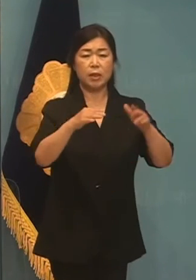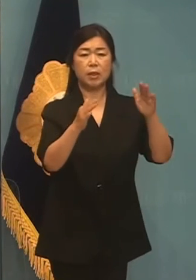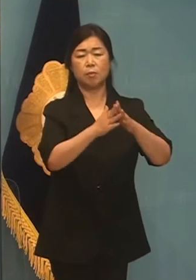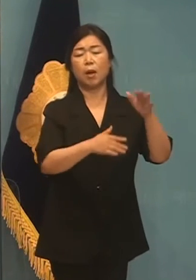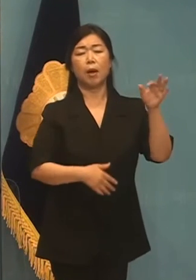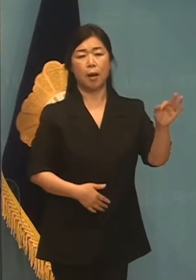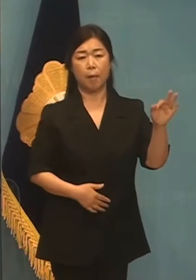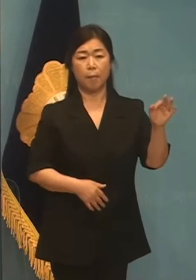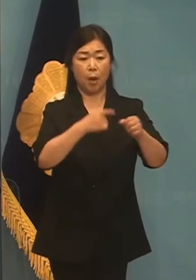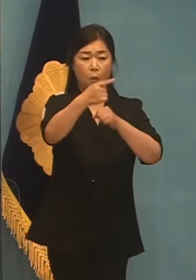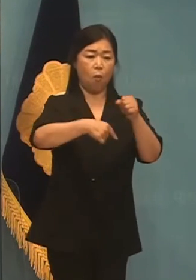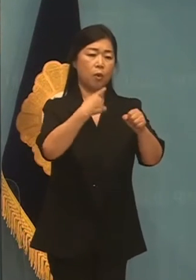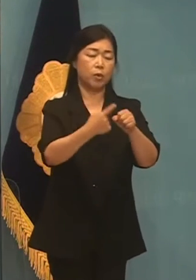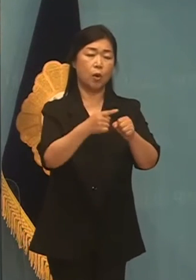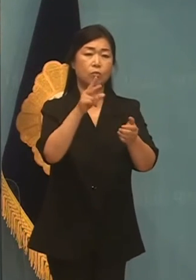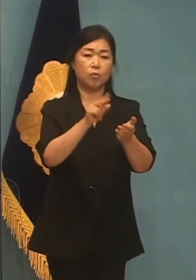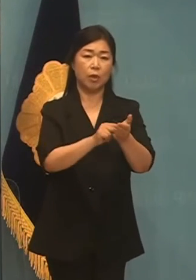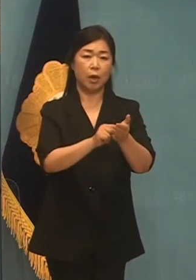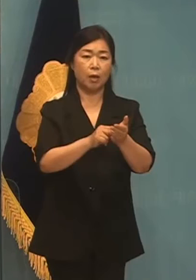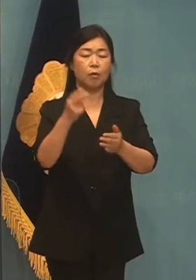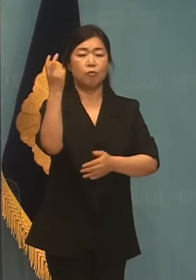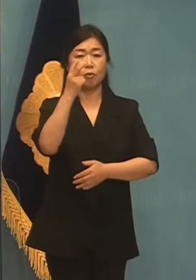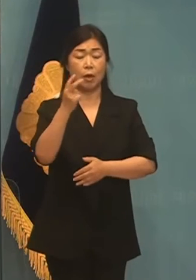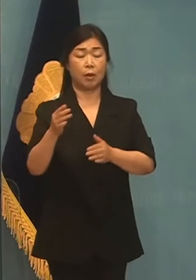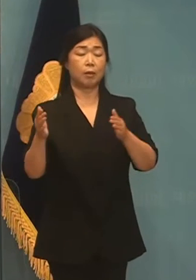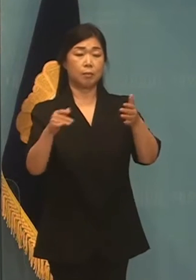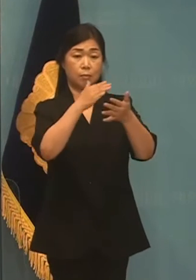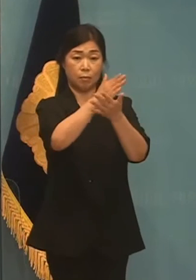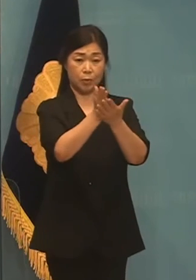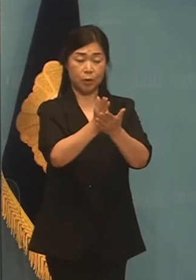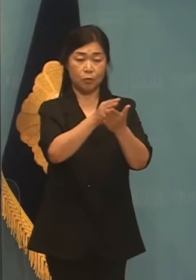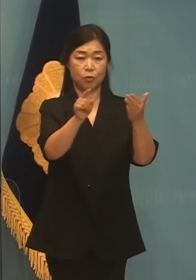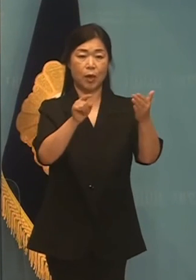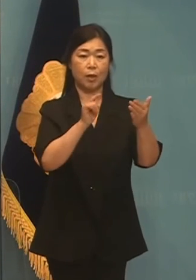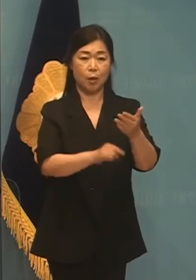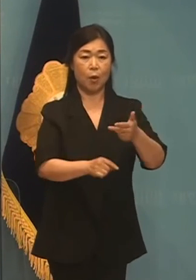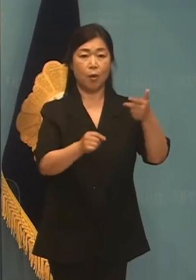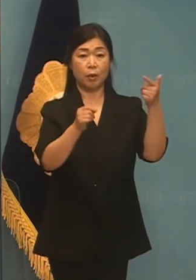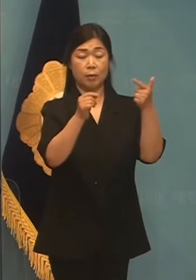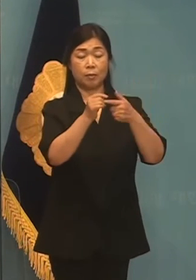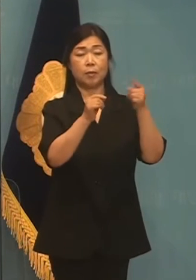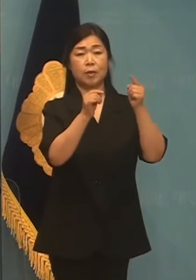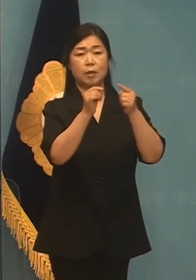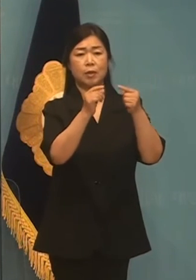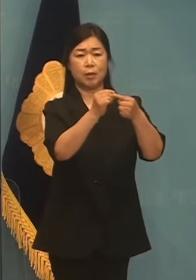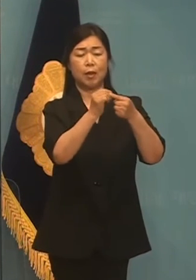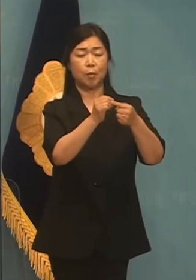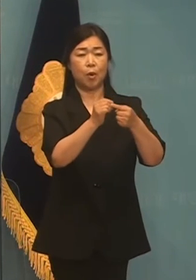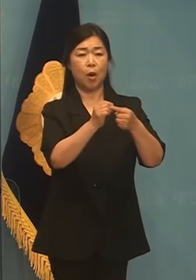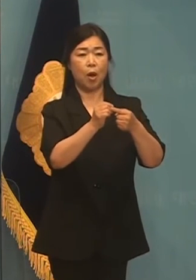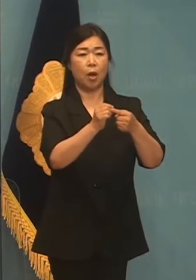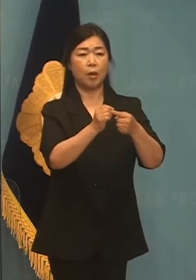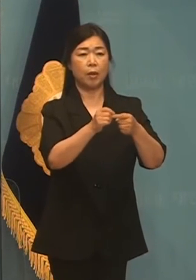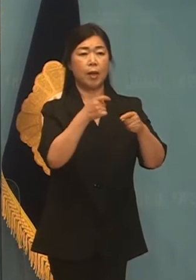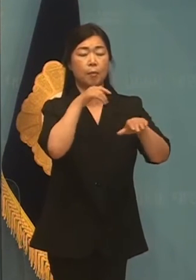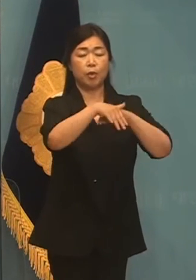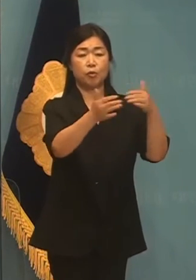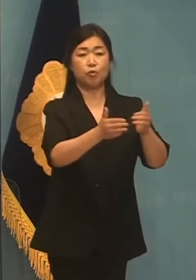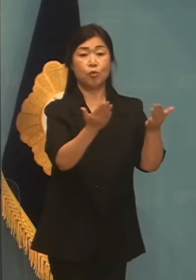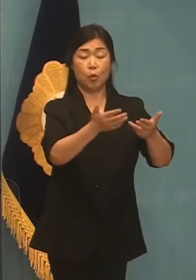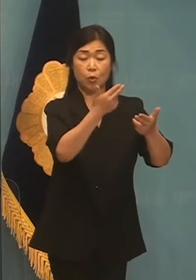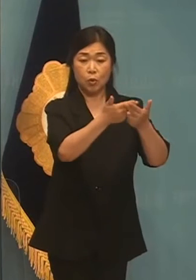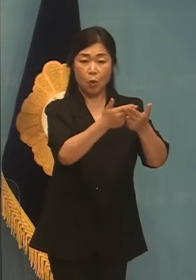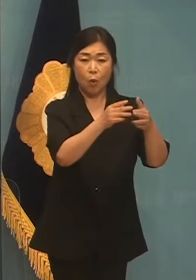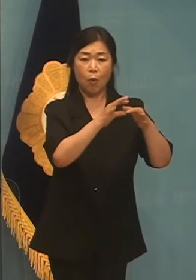집값, 탈원전, 주사파입니다. 이 중 제1적인 민주노총을